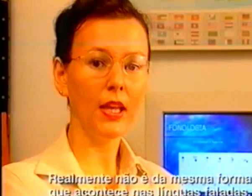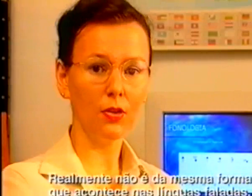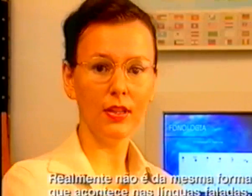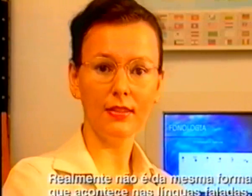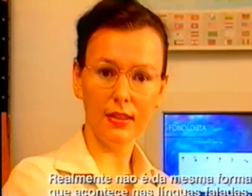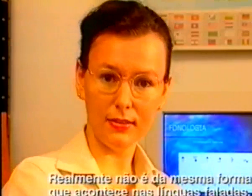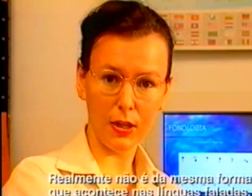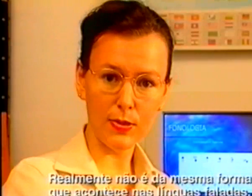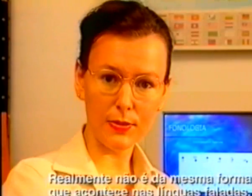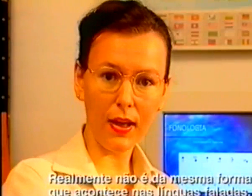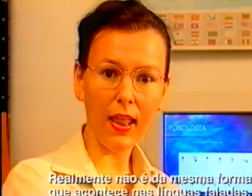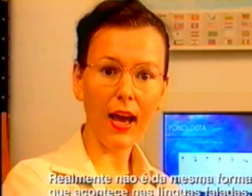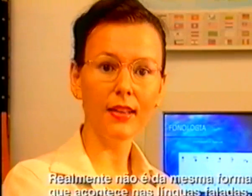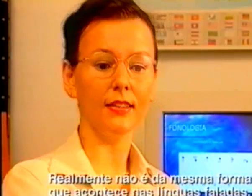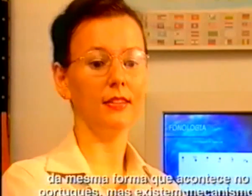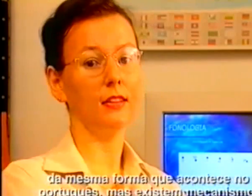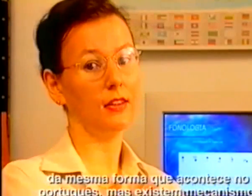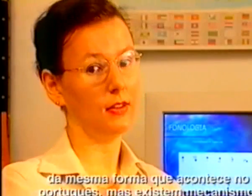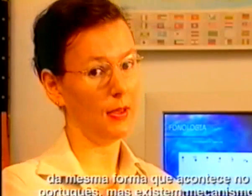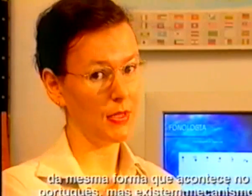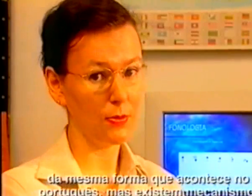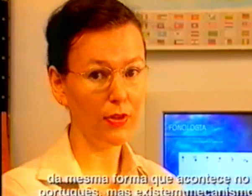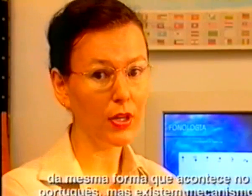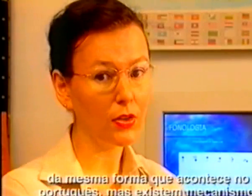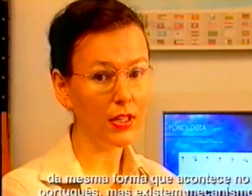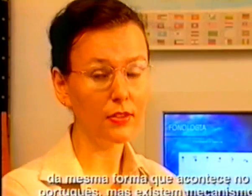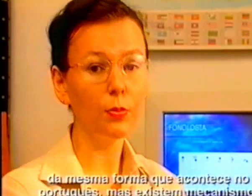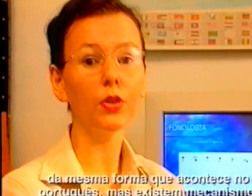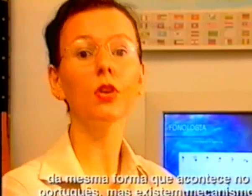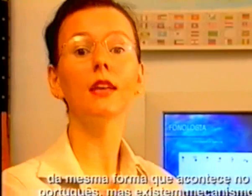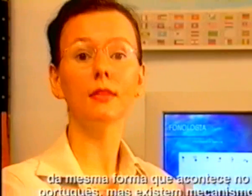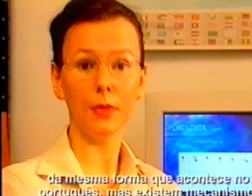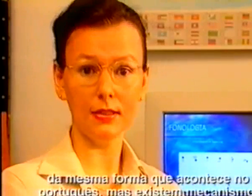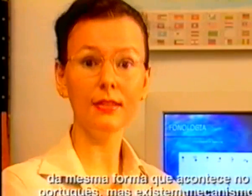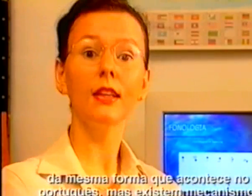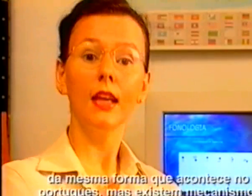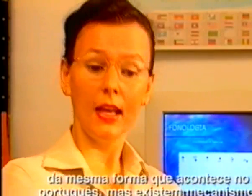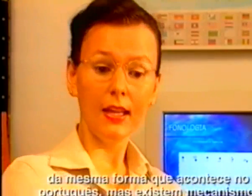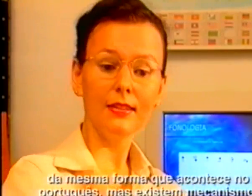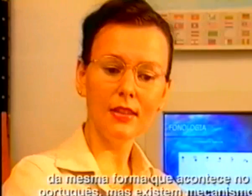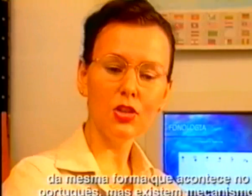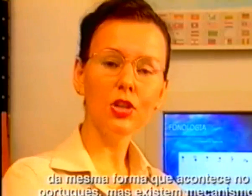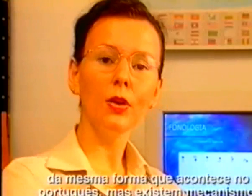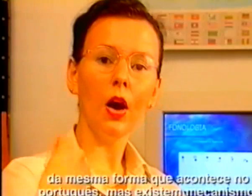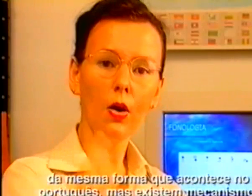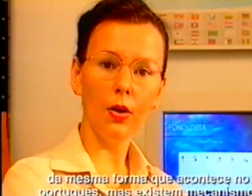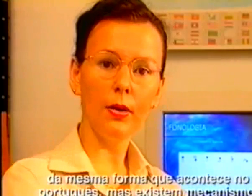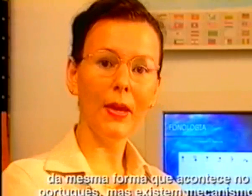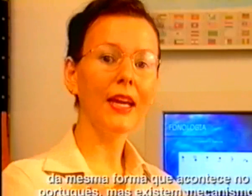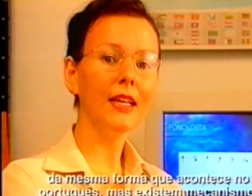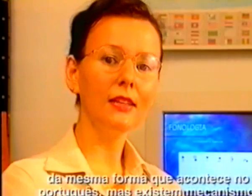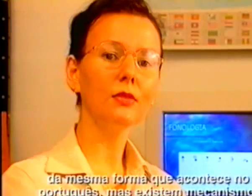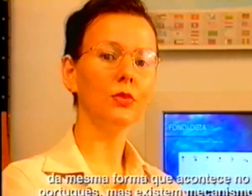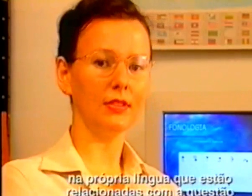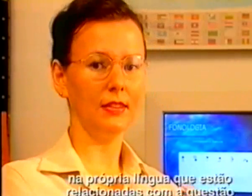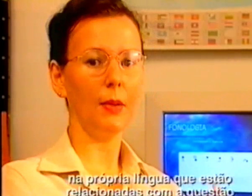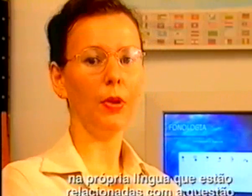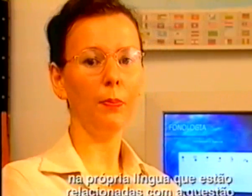forma que acontece nas línguas faladas, da mesma forma que acontece no português, mas Existem mecanismos na